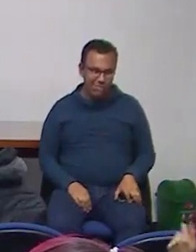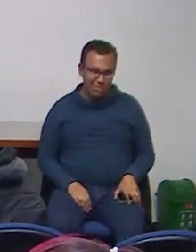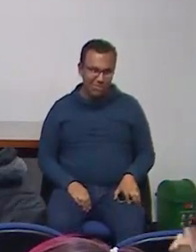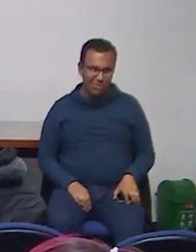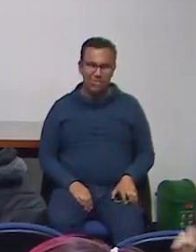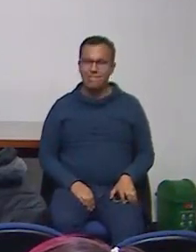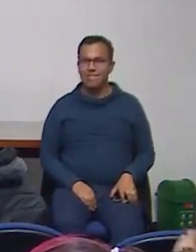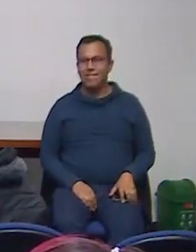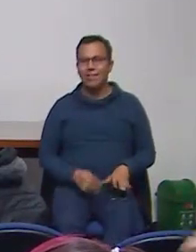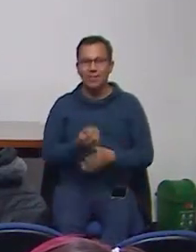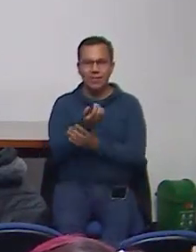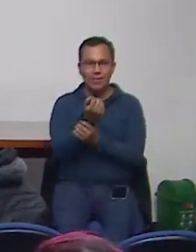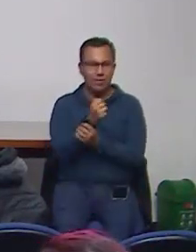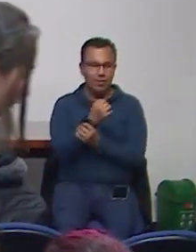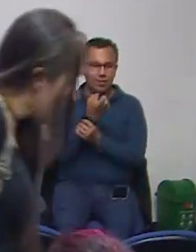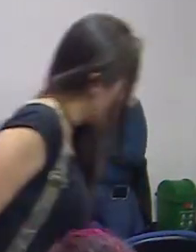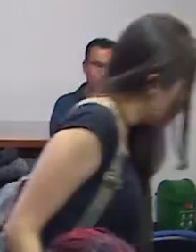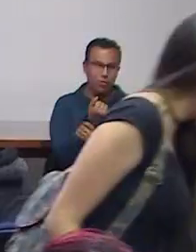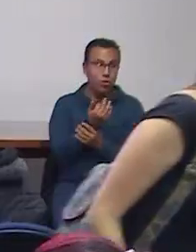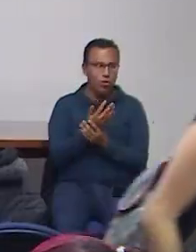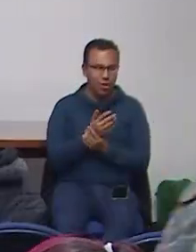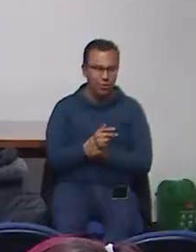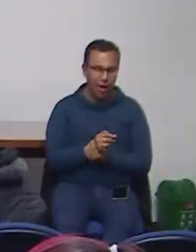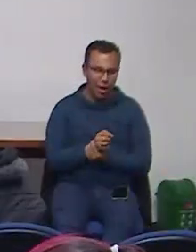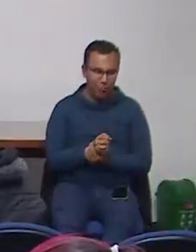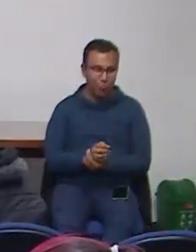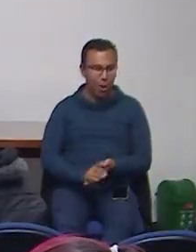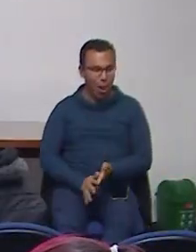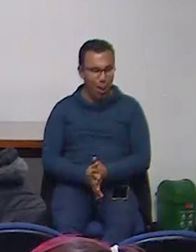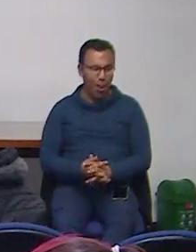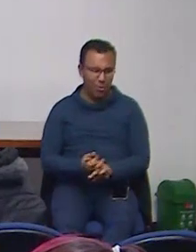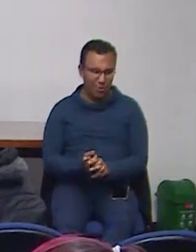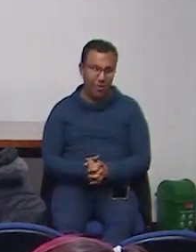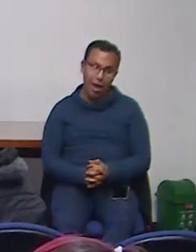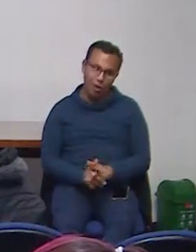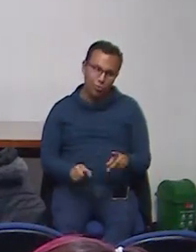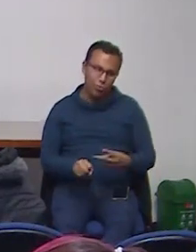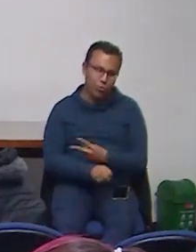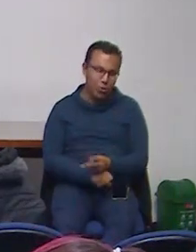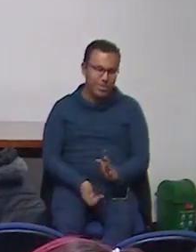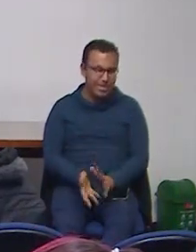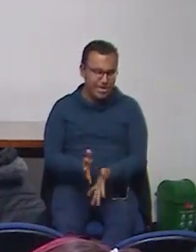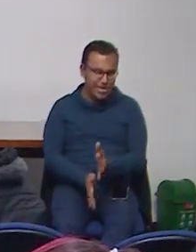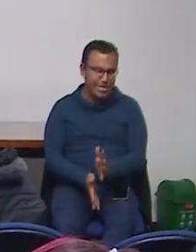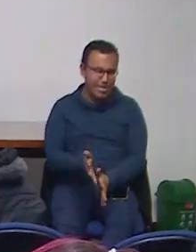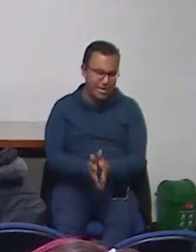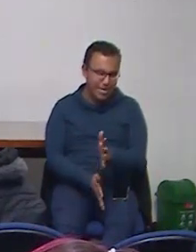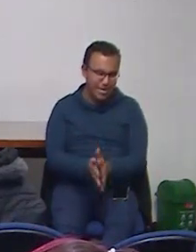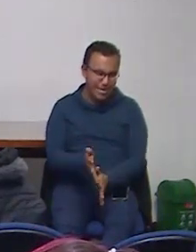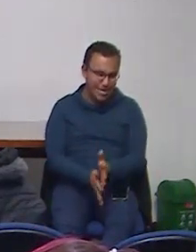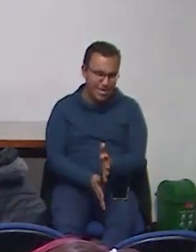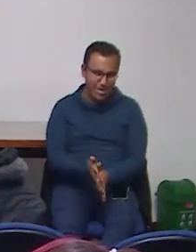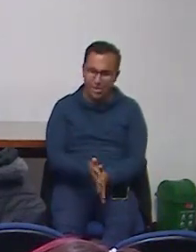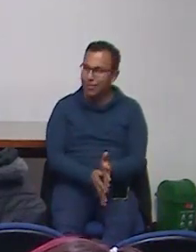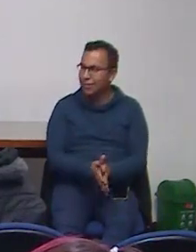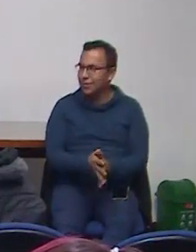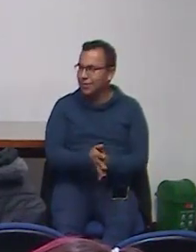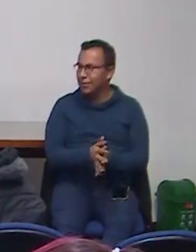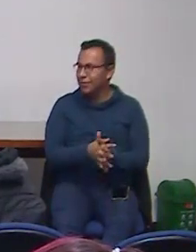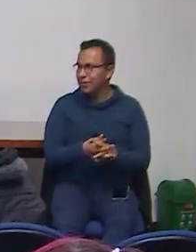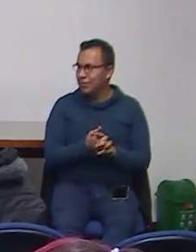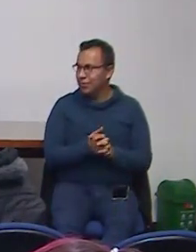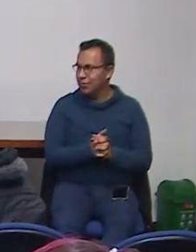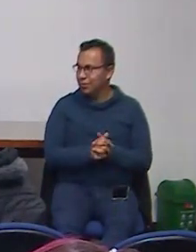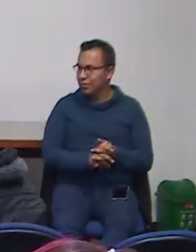tienen eh tienen práctica desde segundo semestre ya cuando están en sexto